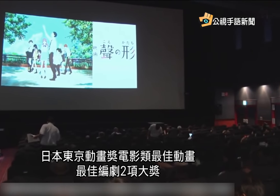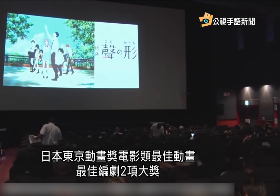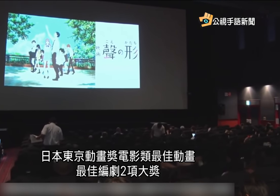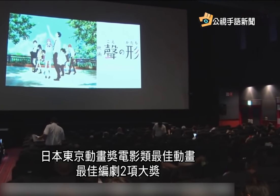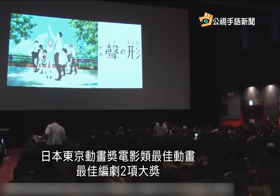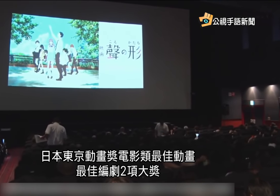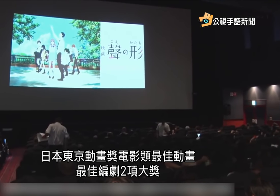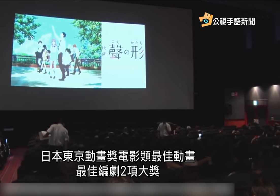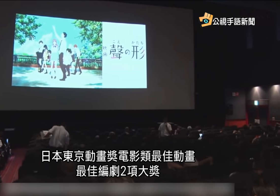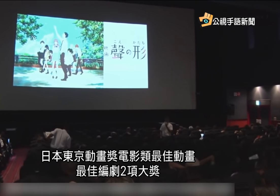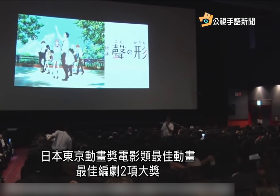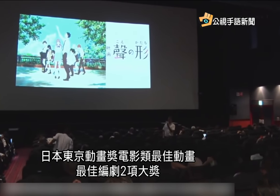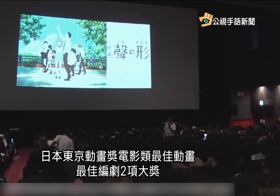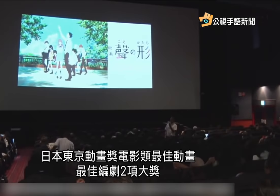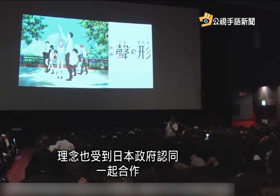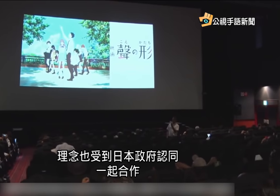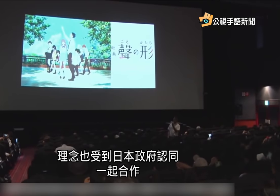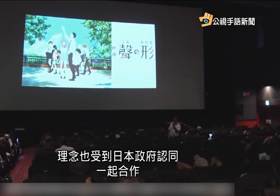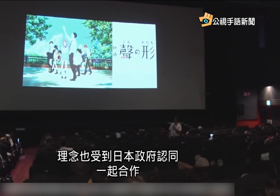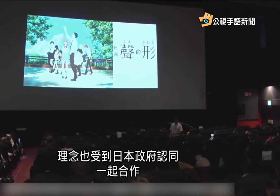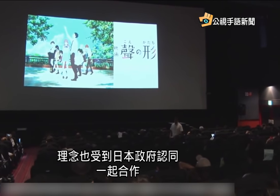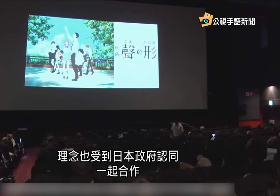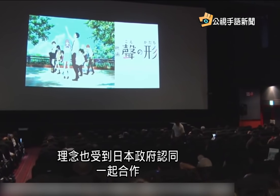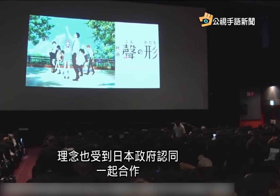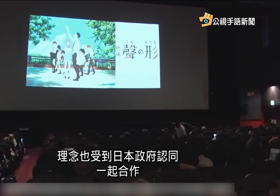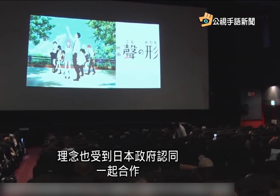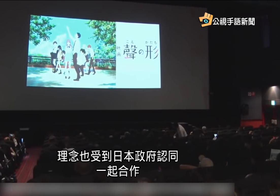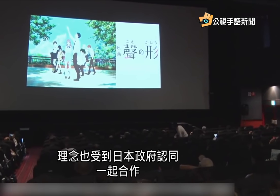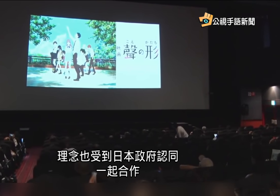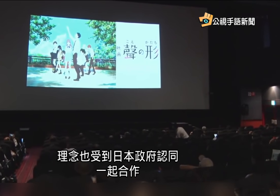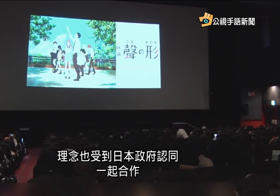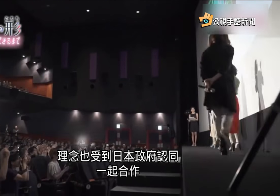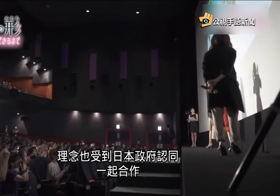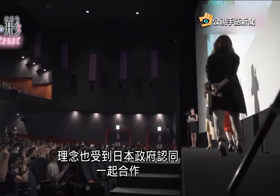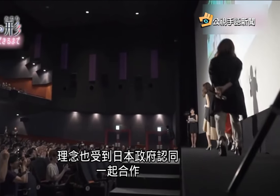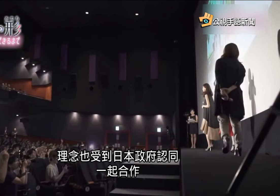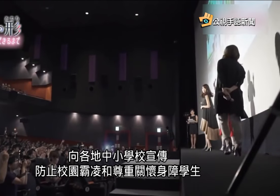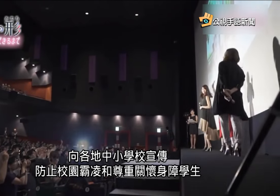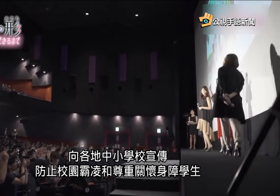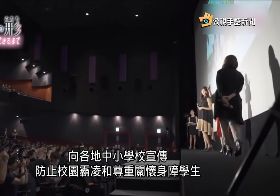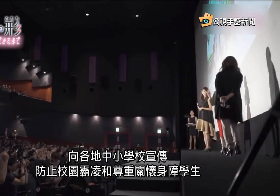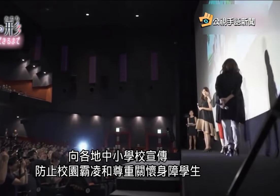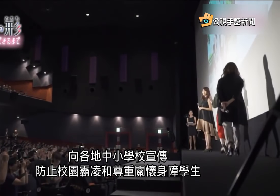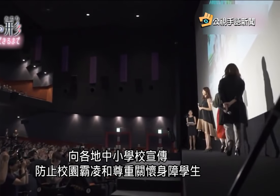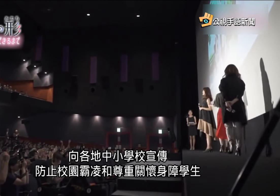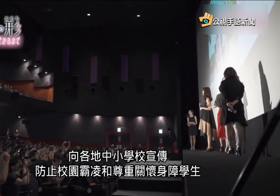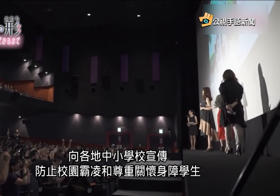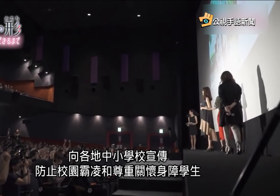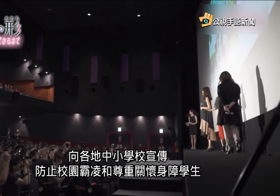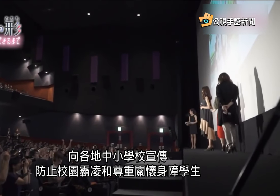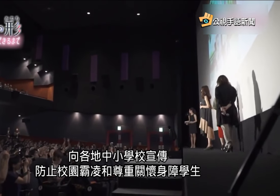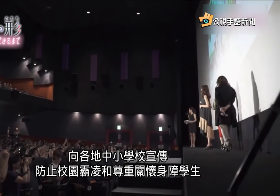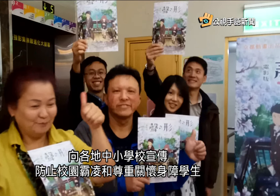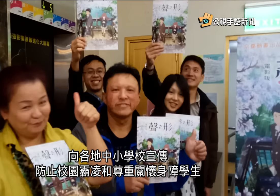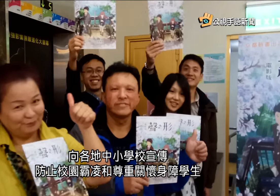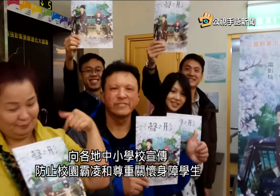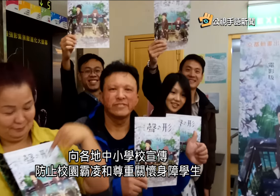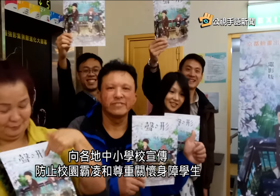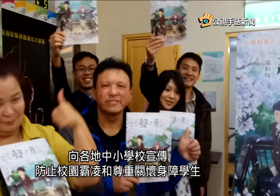编剧两项大奖，理念也受到日本政府的认同，一起合作向各地中小学宣传防止校园霸凌和尊重关怀